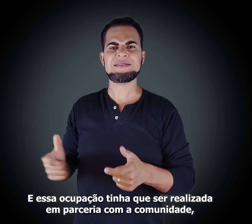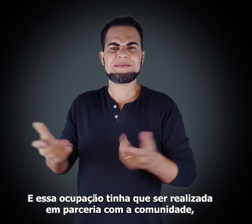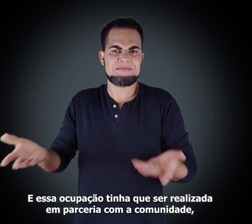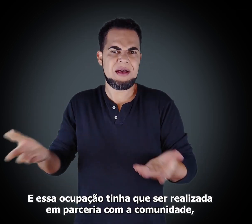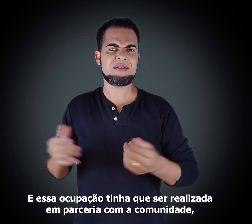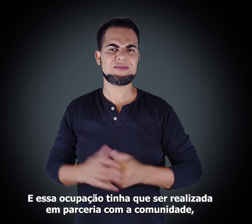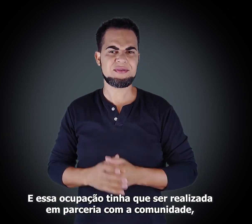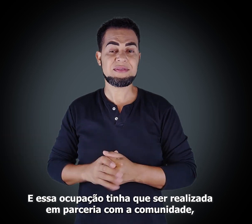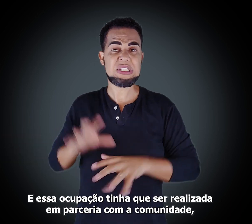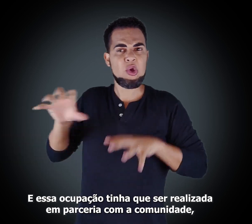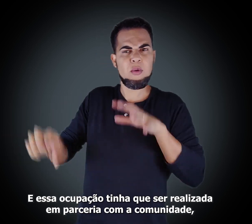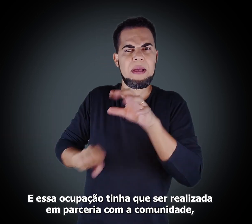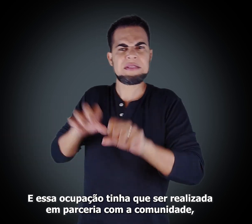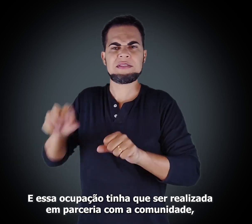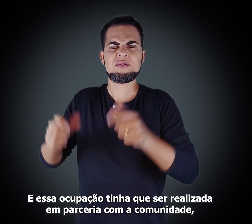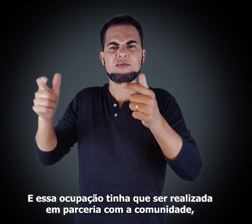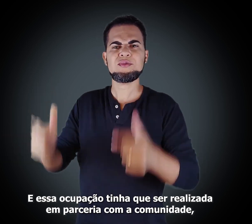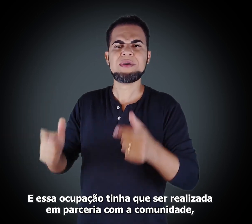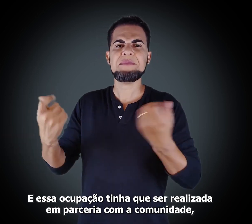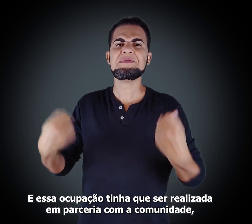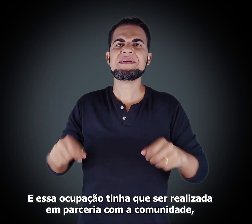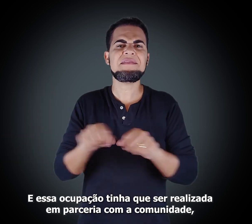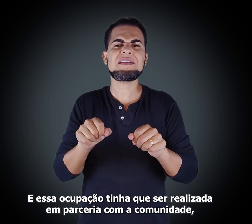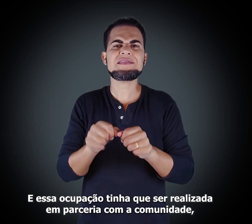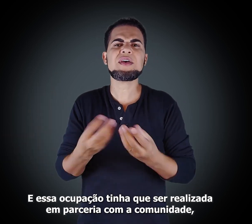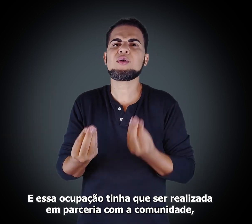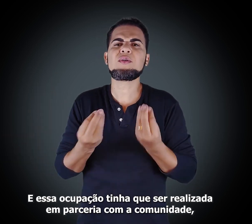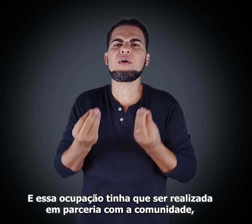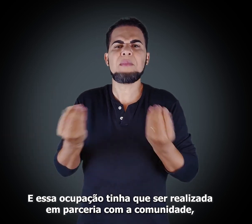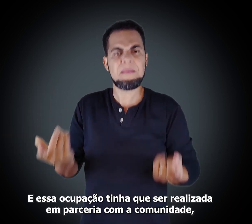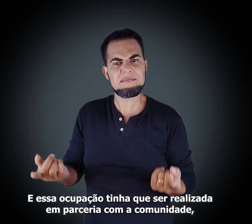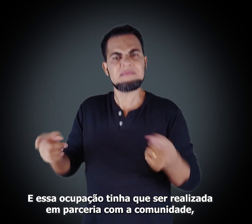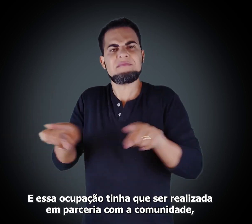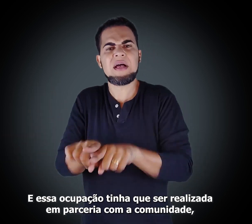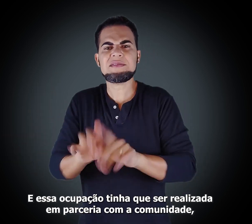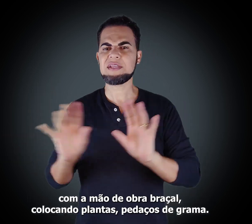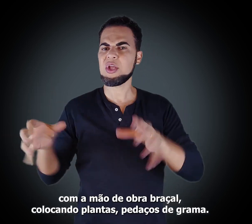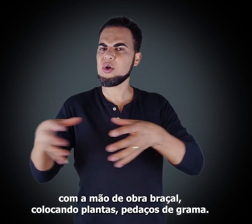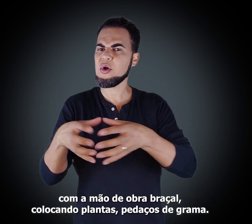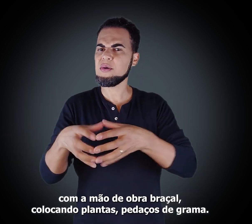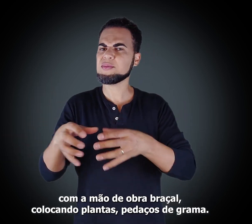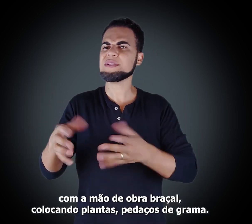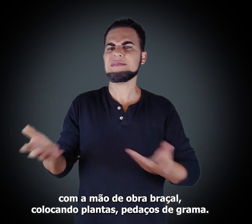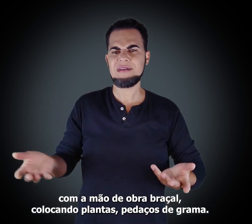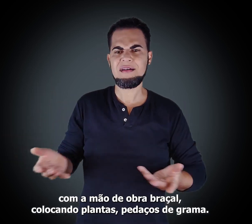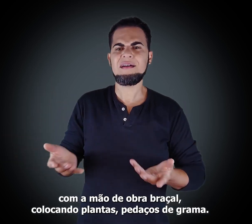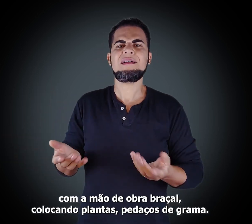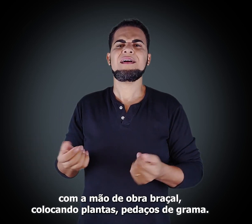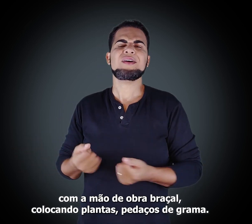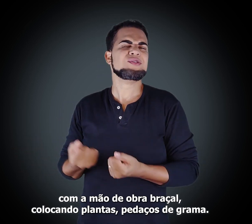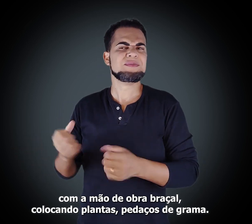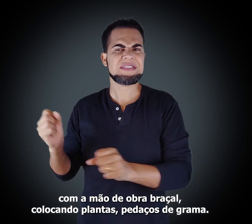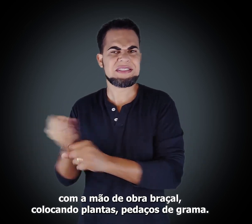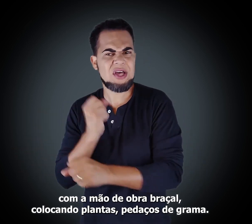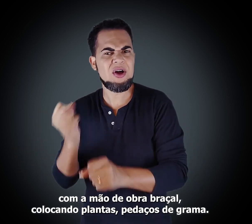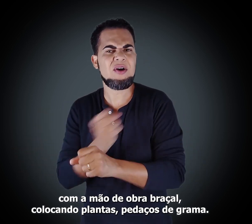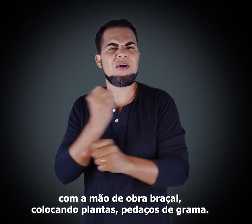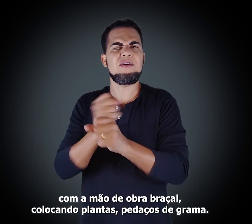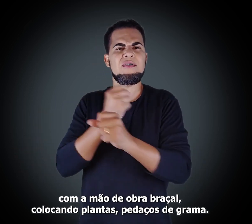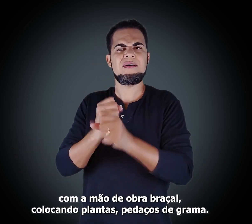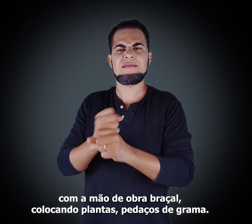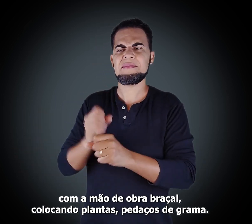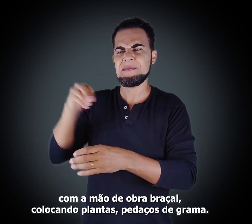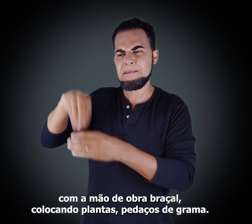E essa ocupação ela tinha que ser realizada em parceria com a comunidade. Ia com mão de obra, braçal,